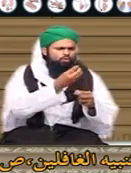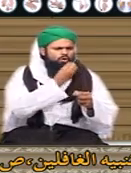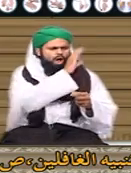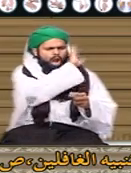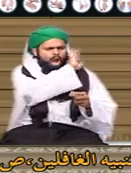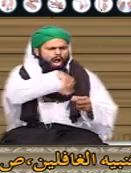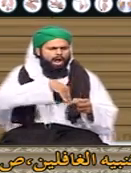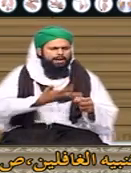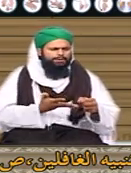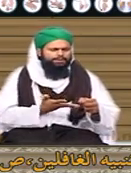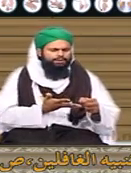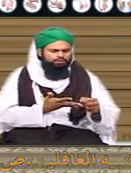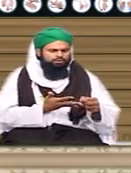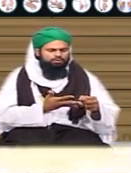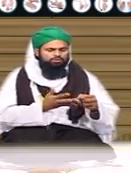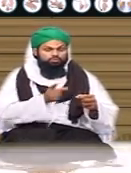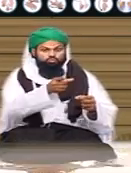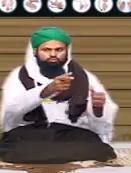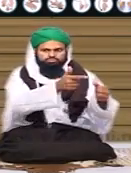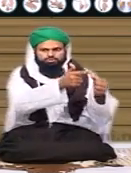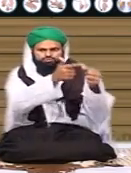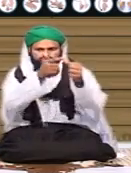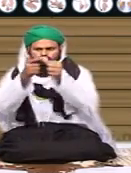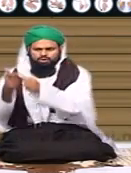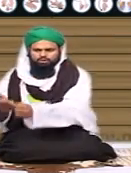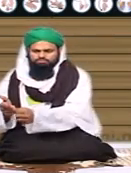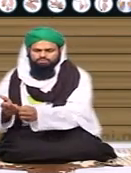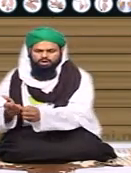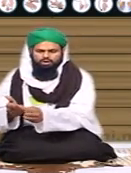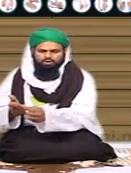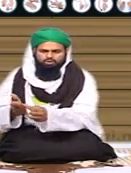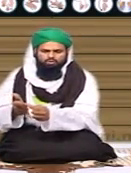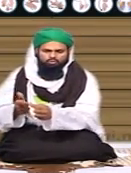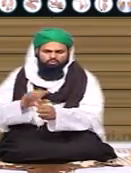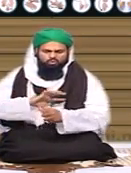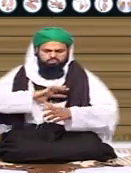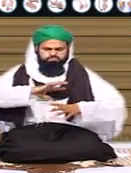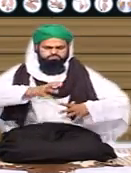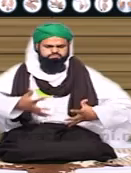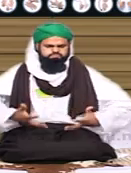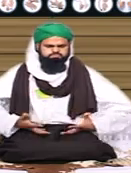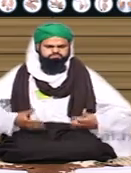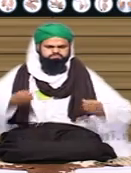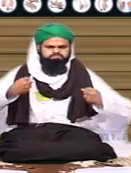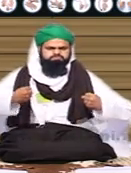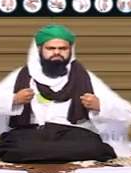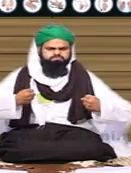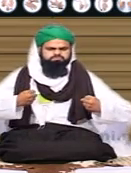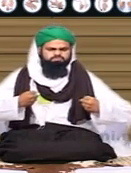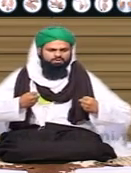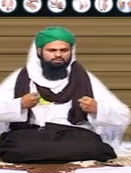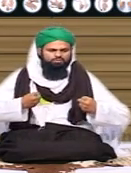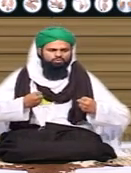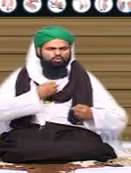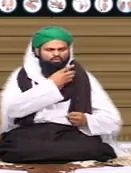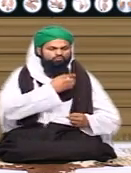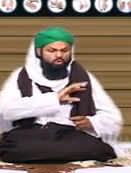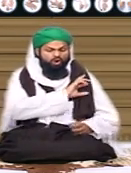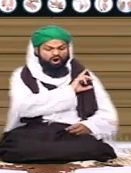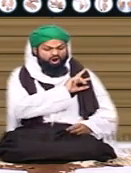وہ فلاں کھانے پر حاضر نہیں ہوا، کیا بات؟ تو دوسرے نے جواب دیا کہ یار وہ دراصل ہے موٹا،